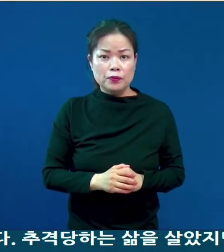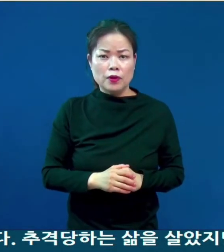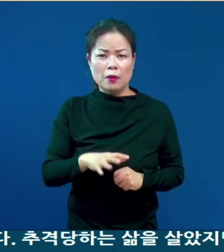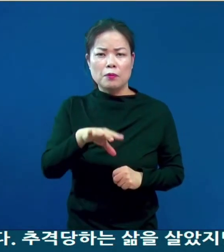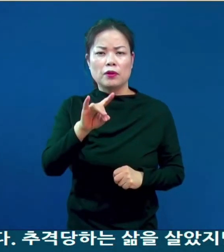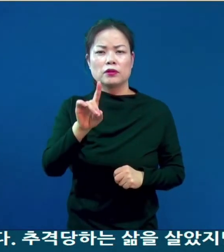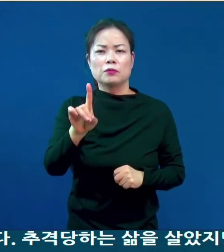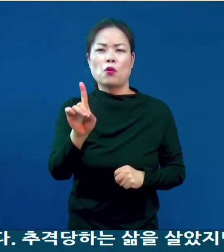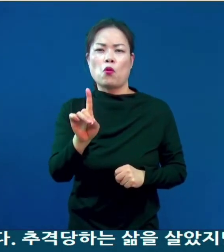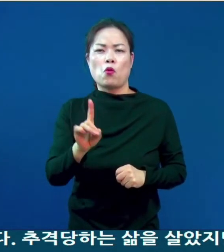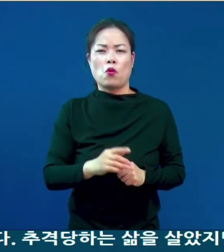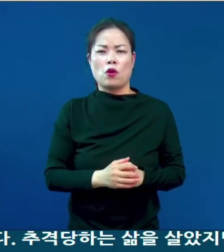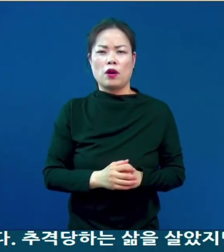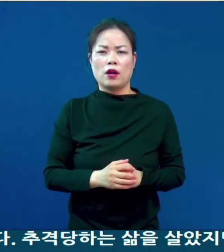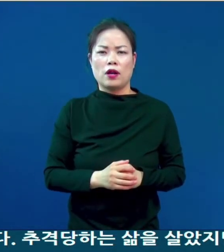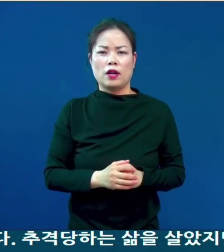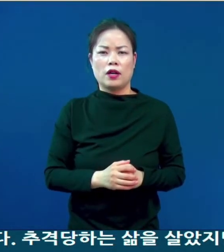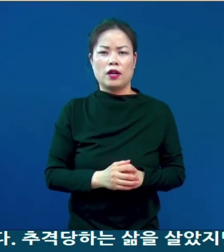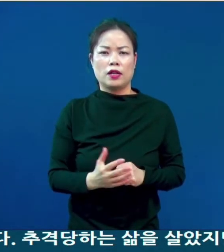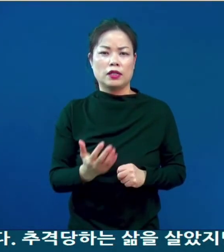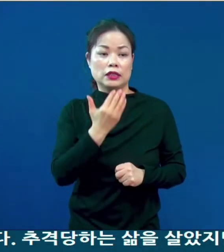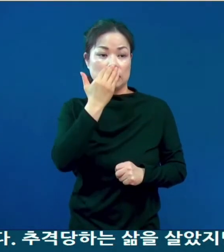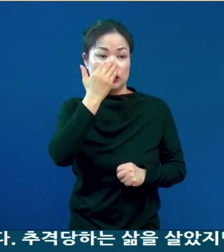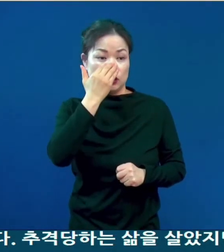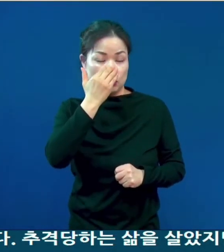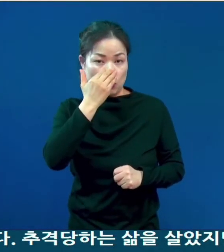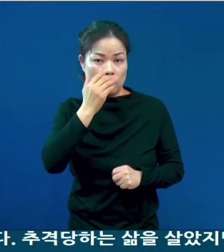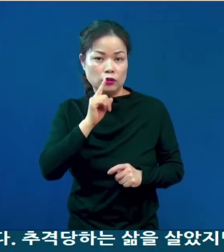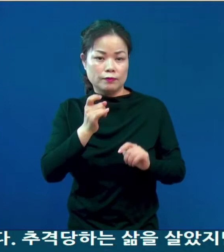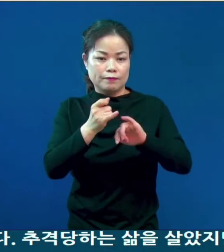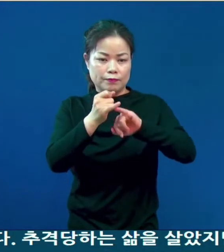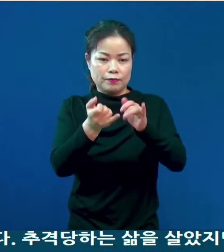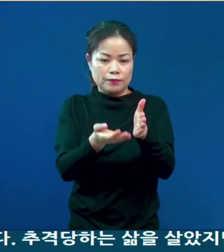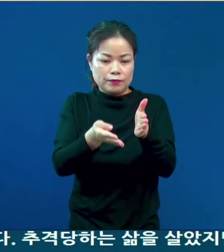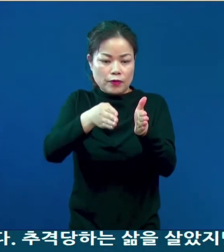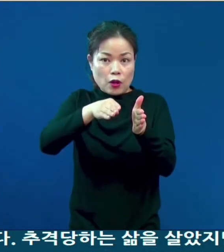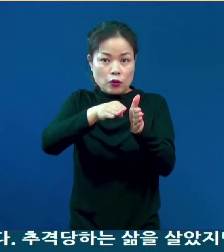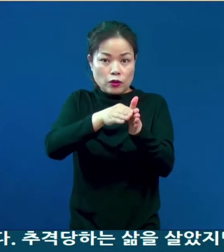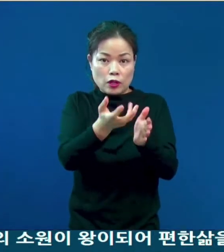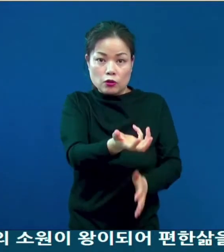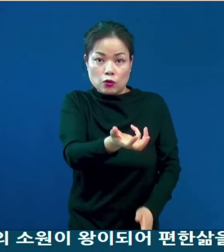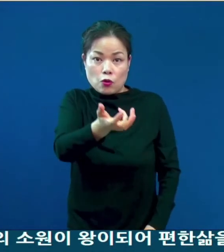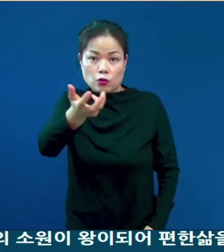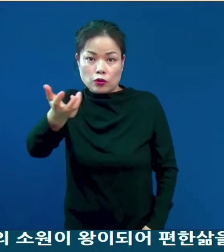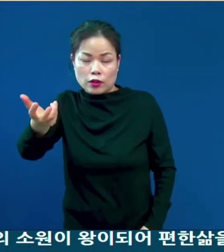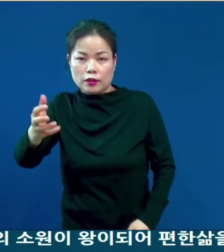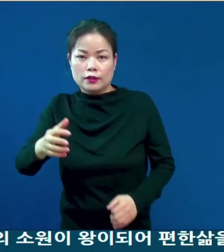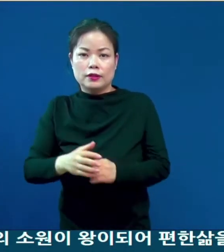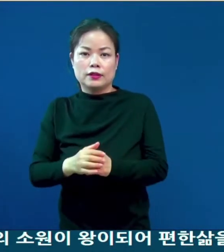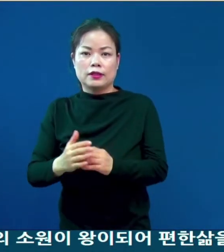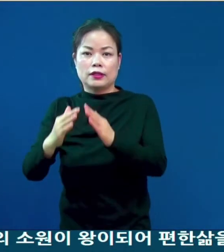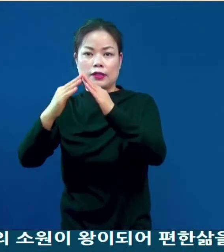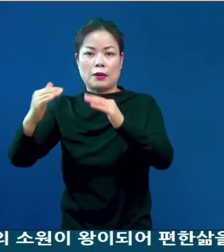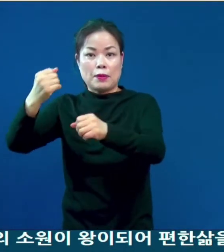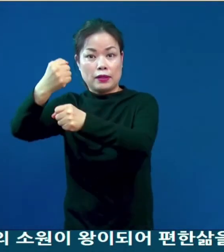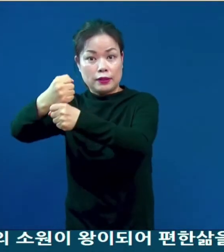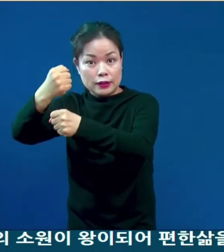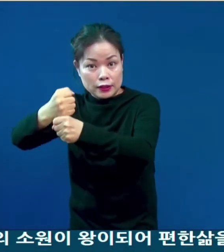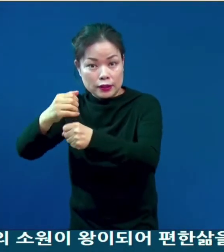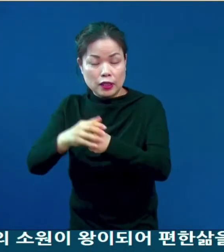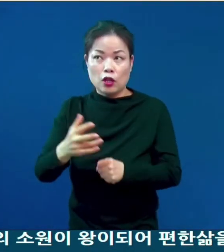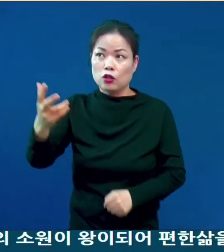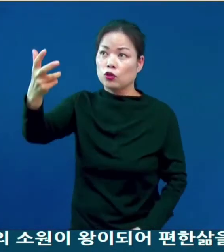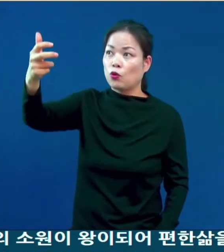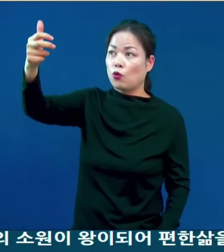우선적으로 한 것 중 하나가 바로 시온으로 여호와의 궤를 옮겨오고 다윗의 장막을 지은 것입니다. 그는 장막을,